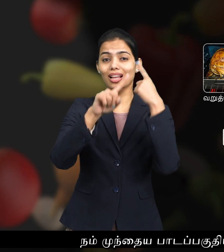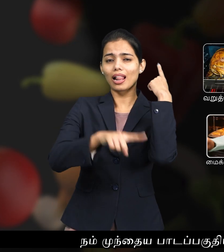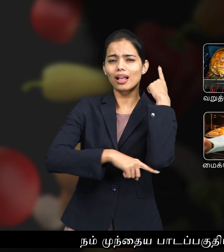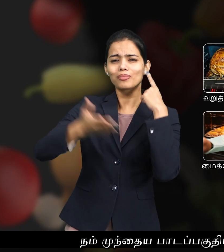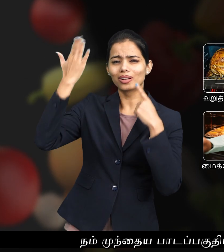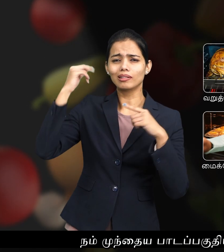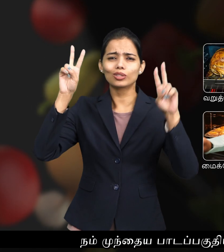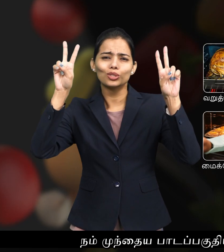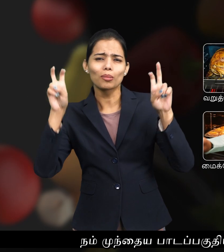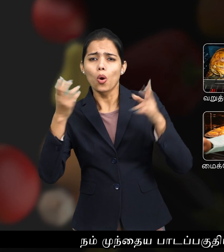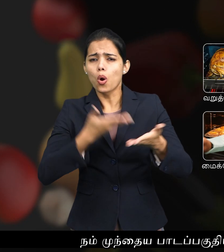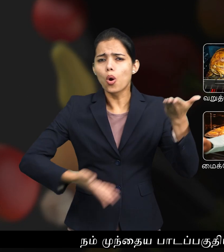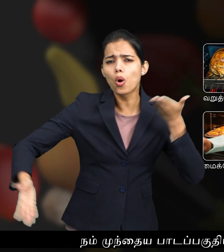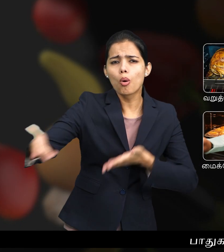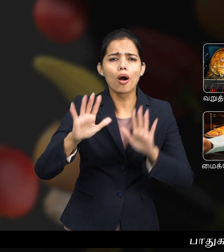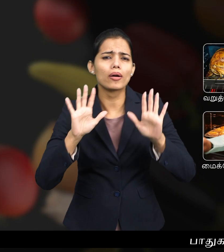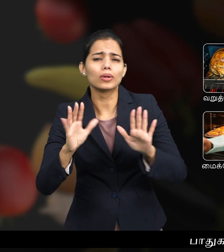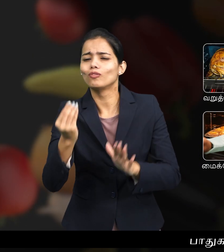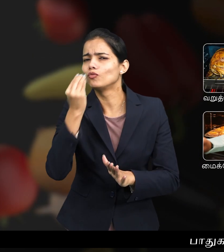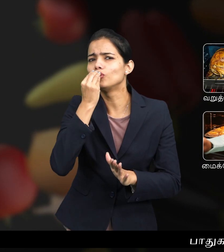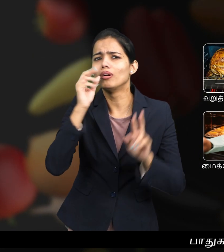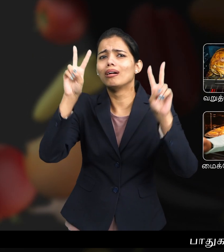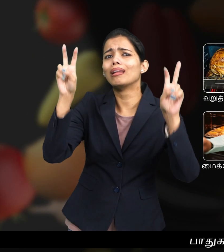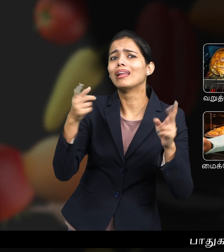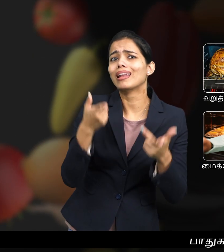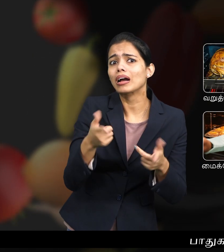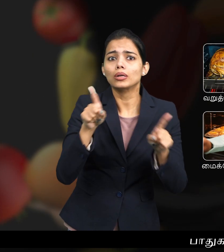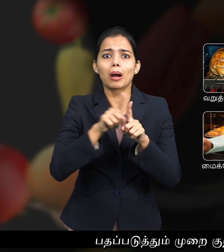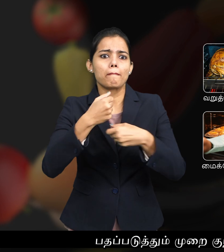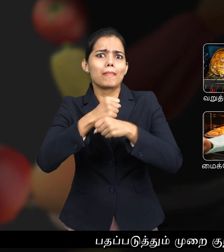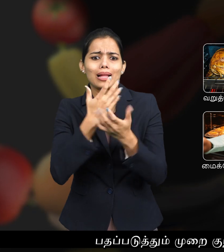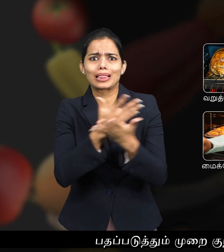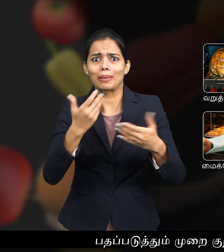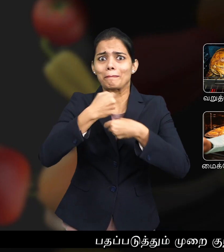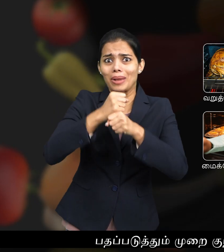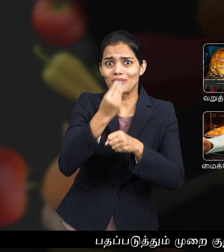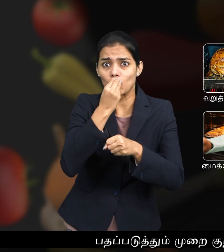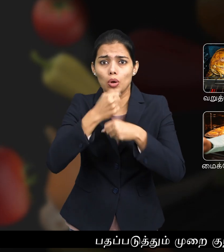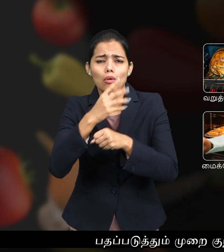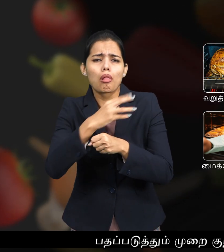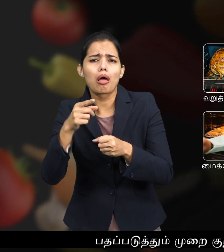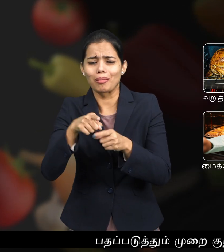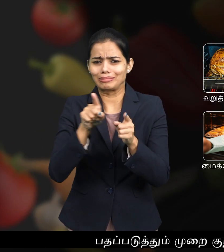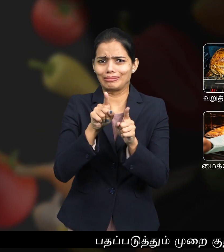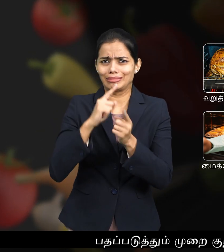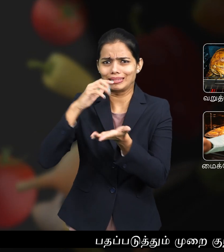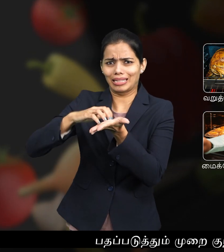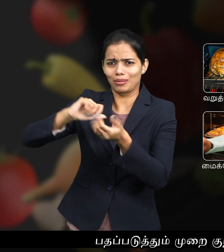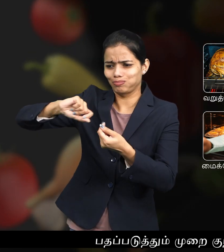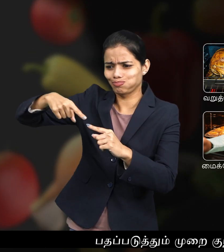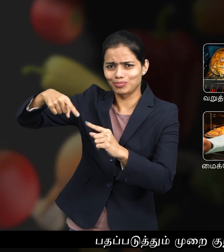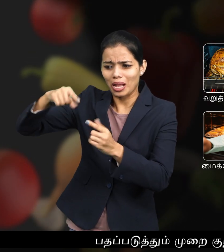நம் முந்தைய பாடப்பகுதியில் உணவு தயாரிப்பு, உணவு பாதுகாப்பு மற்றும் பதப்படுத்தப்படும் முறை குறித்து அறிந்து